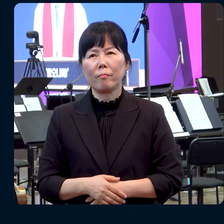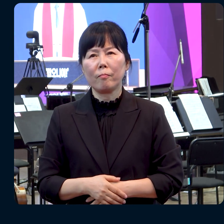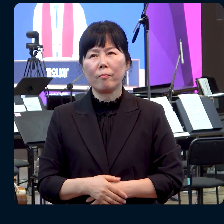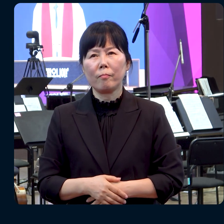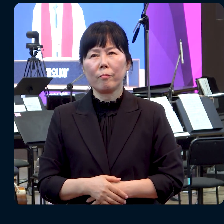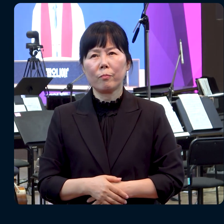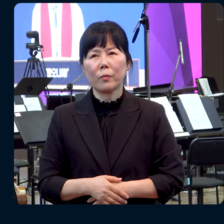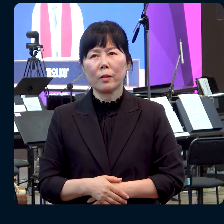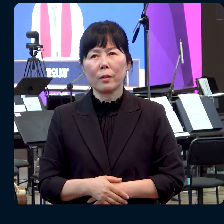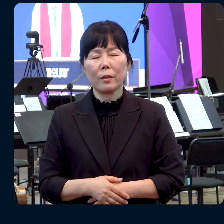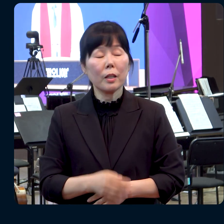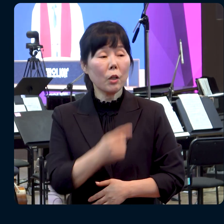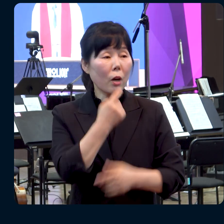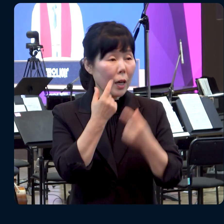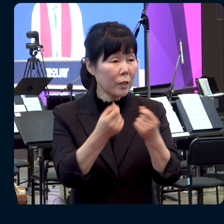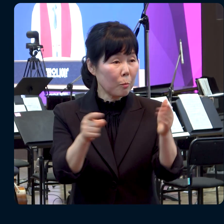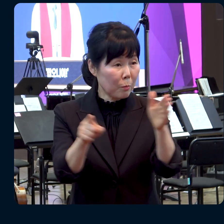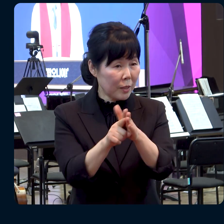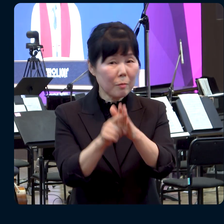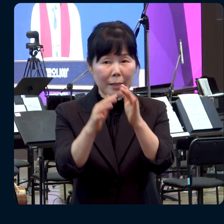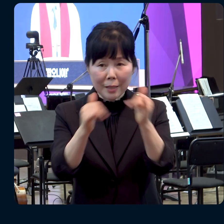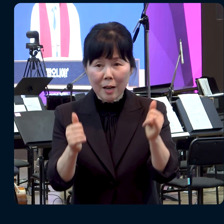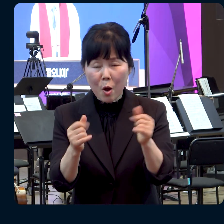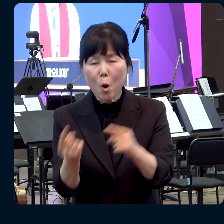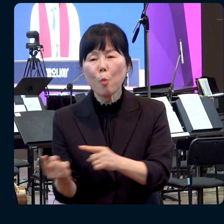그런 믿음의 사람, 그런 아름다운 부활